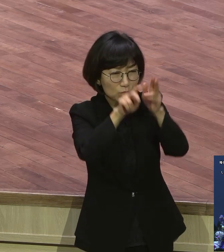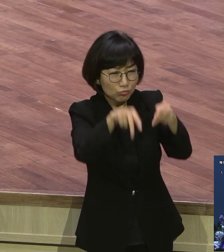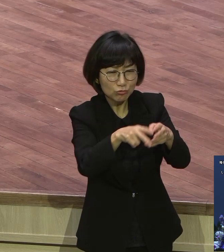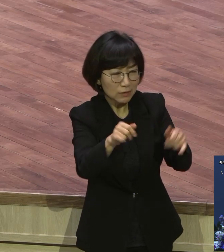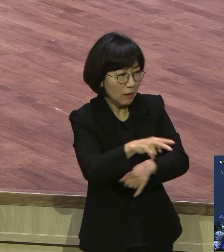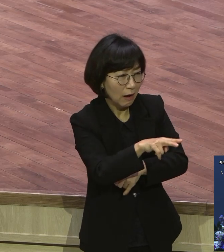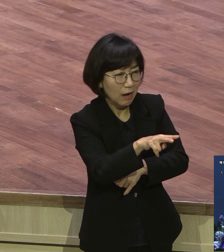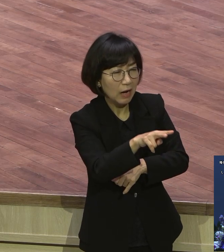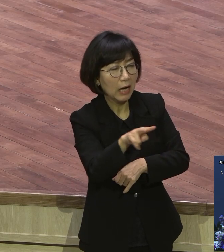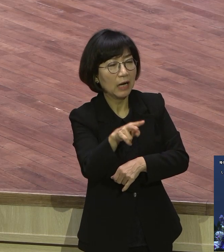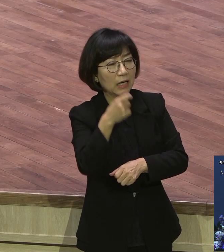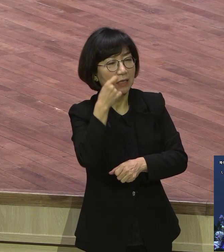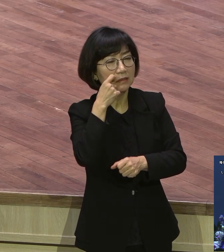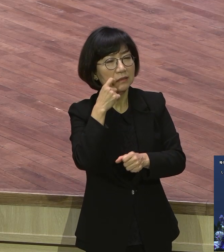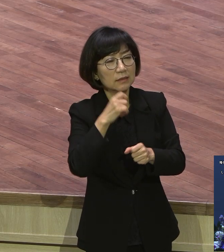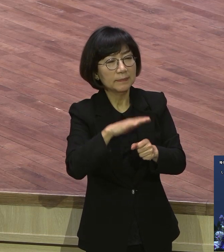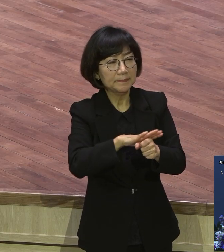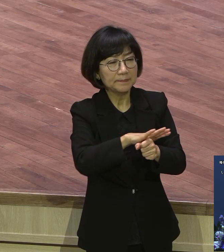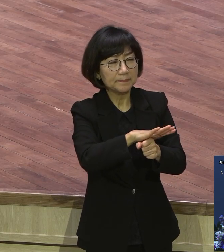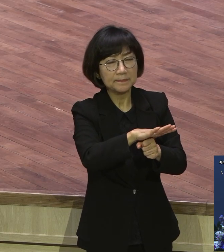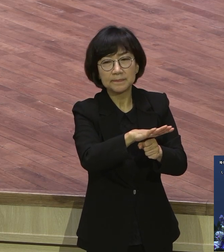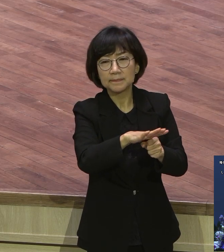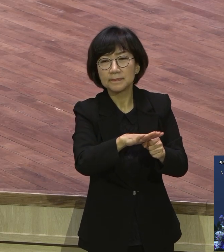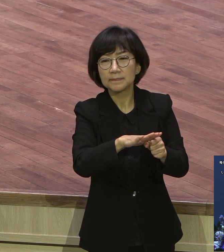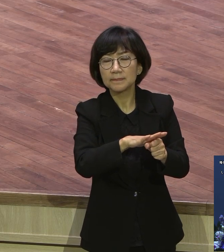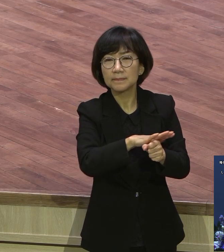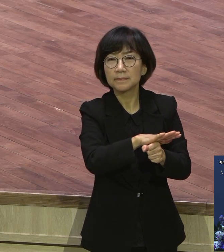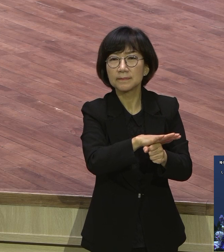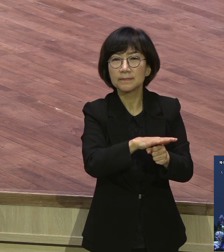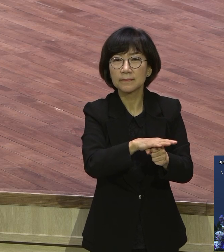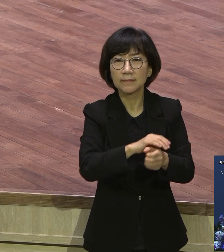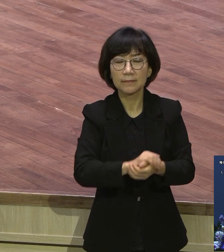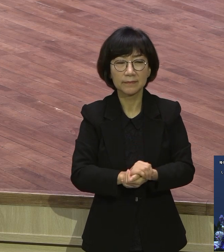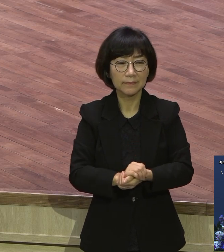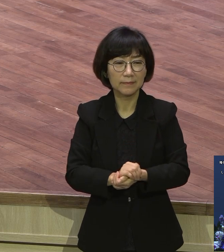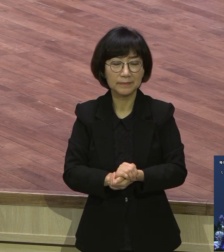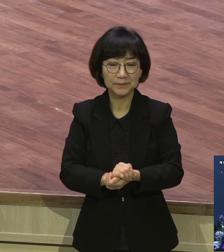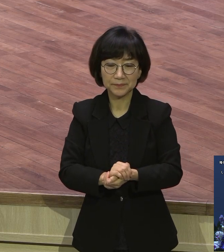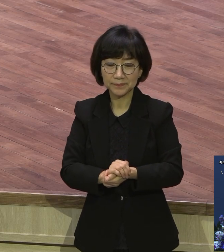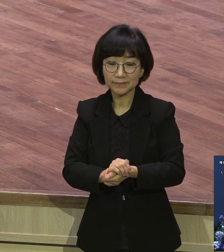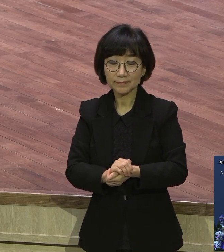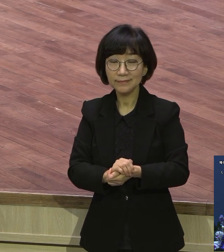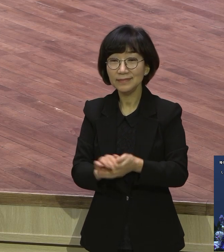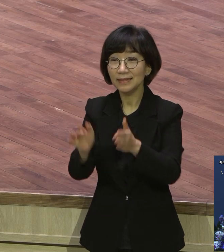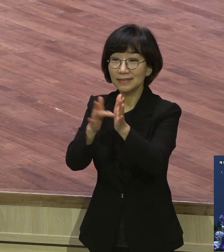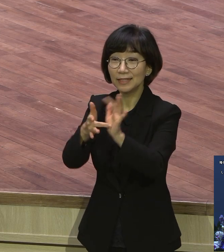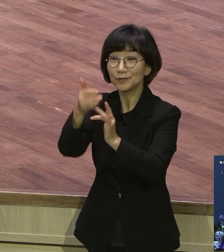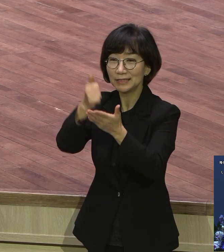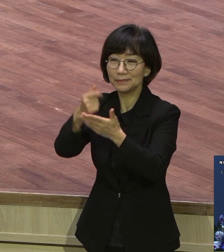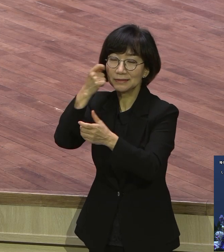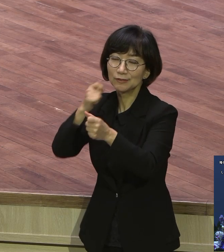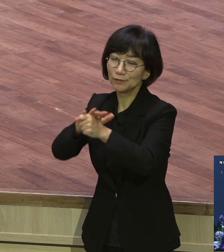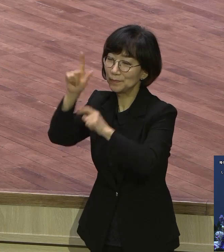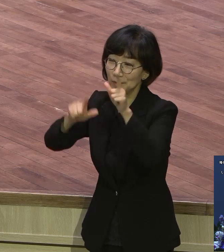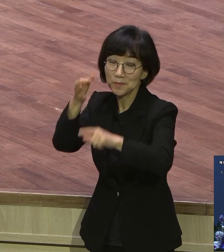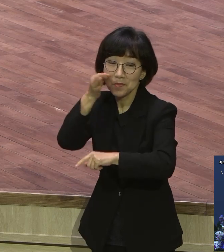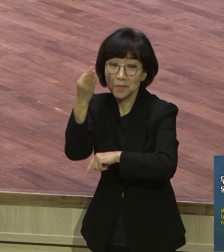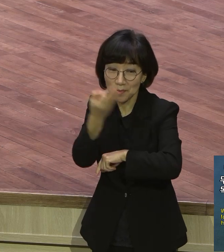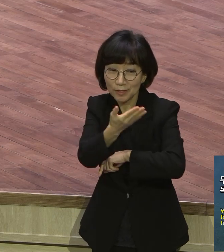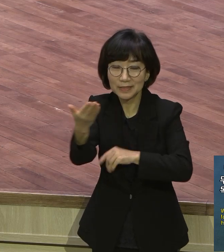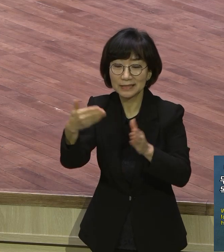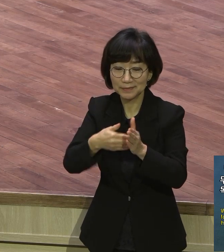여기는 마음 현장에 죽어가는 영혼 예수님께서 친히 이런 극류를의 모습을 보여주셨습니다 마태복음 9장